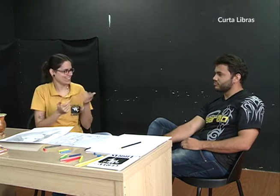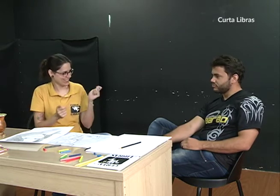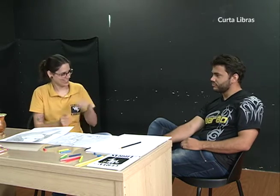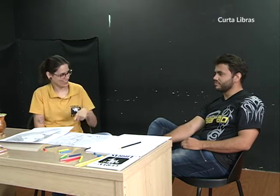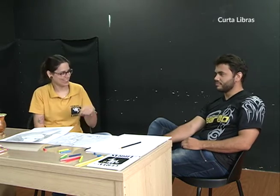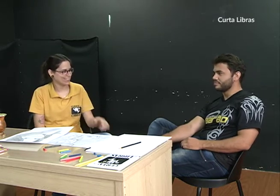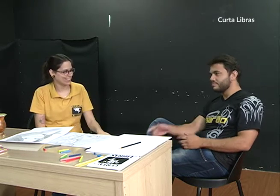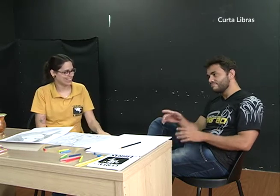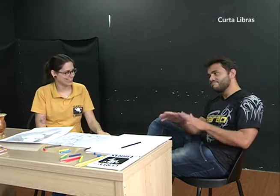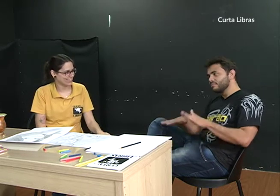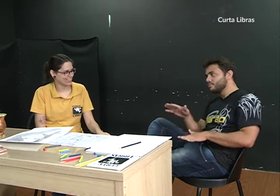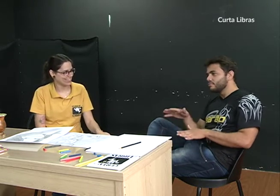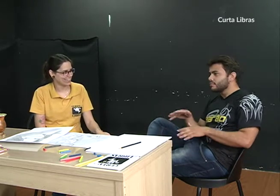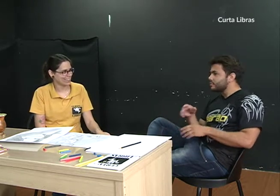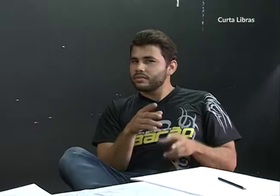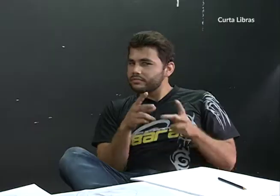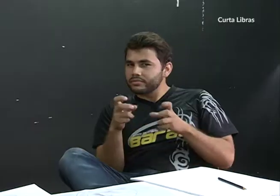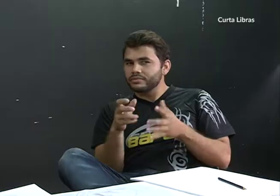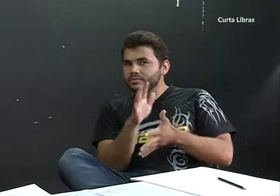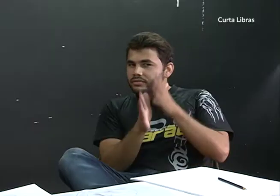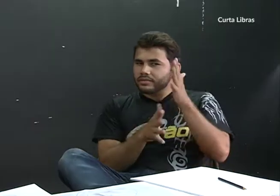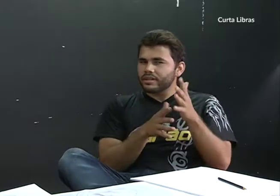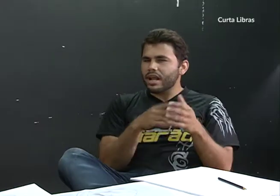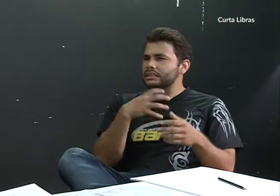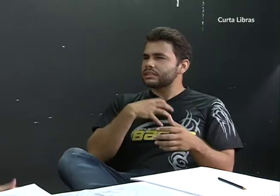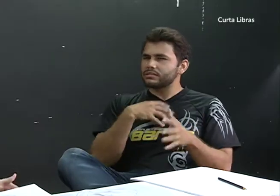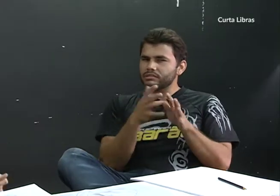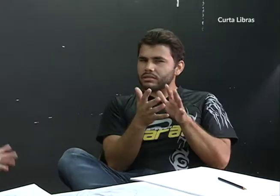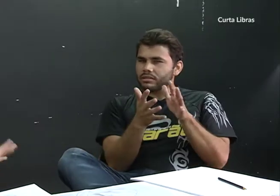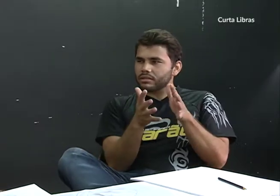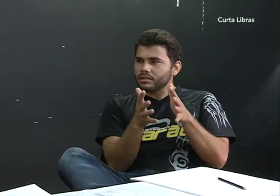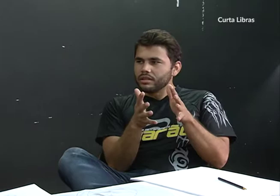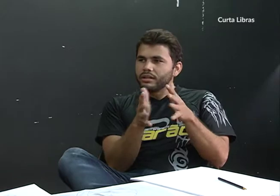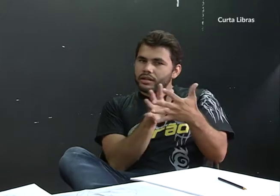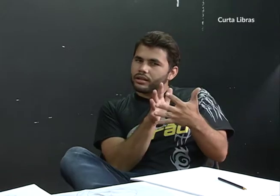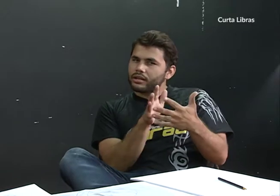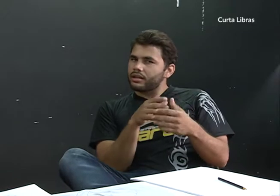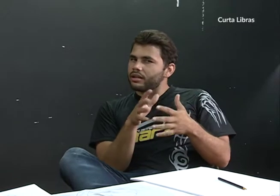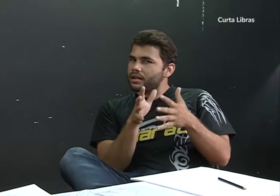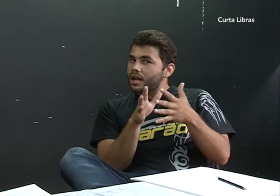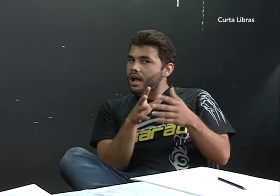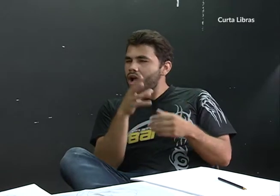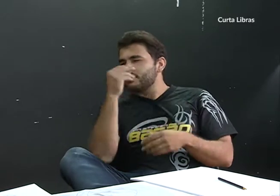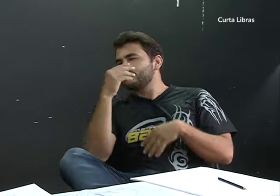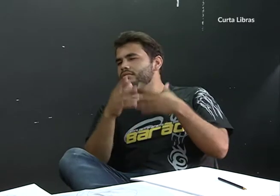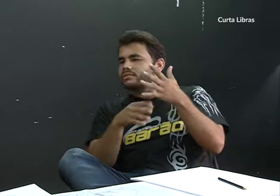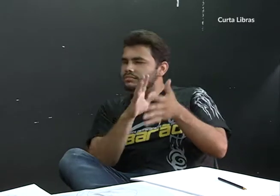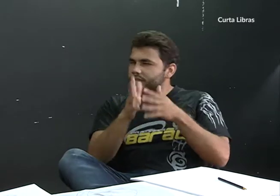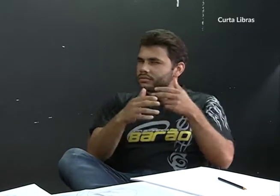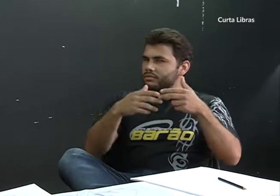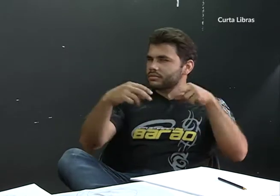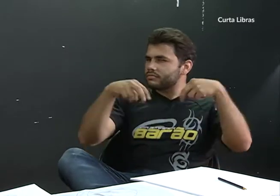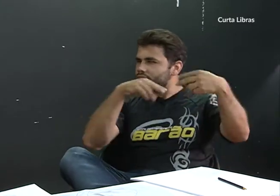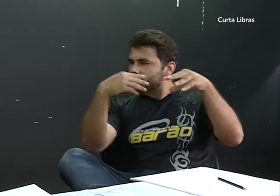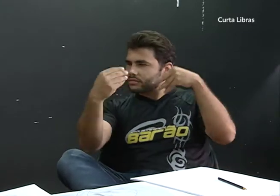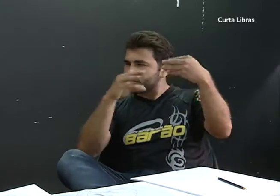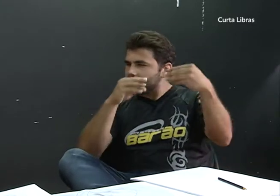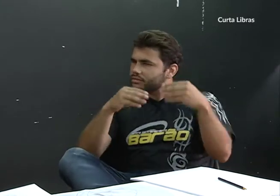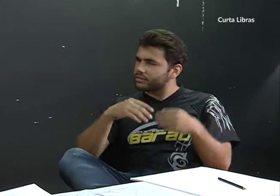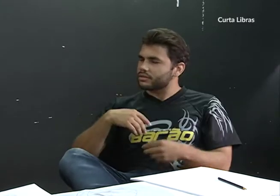Sim. Realmente a percepção visual ajuda muito no desenho com os detalhes e o desenho dos movimentos, porque a língua de sinais é visual e